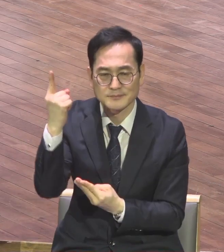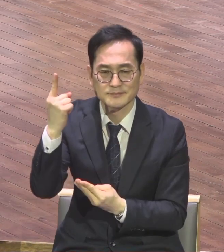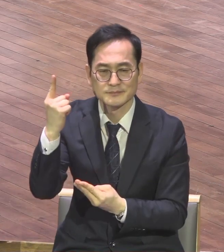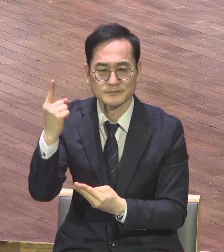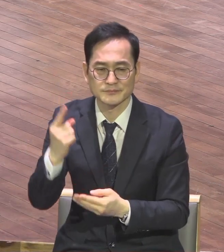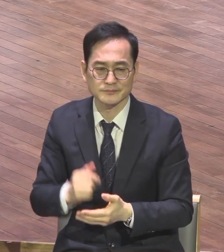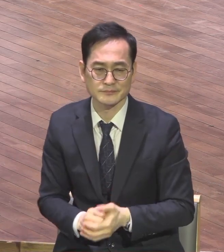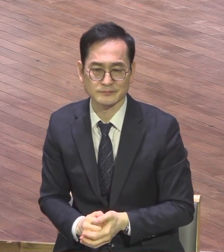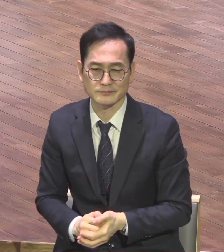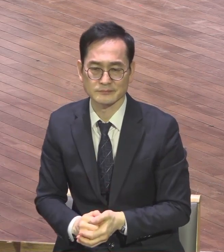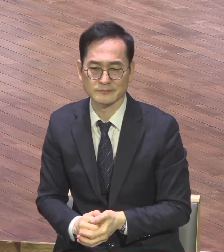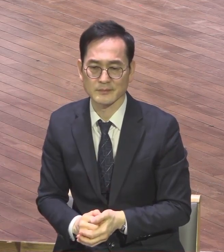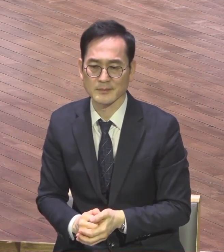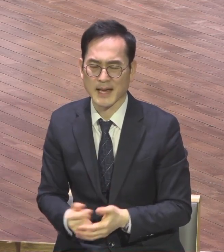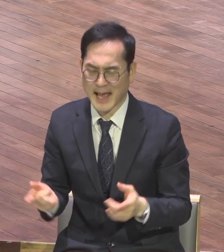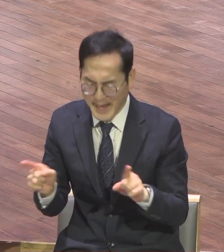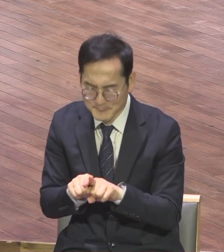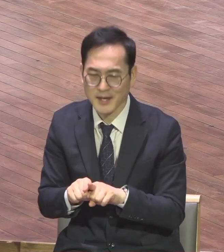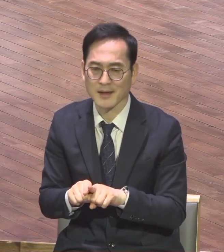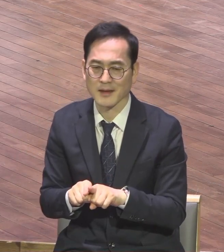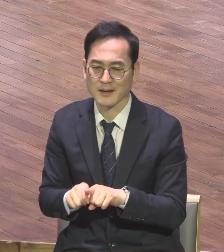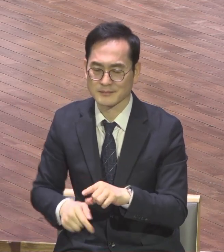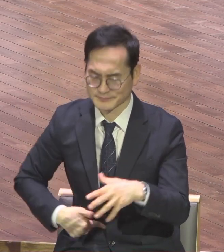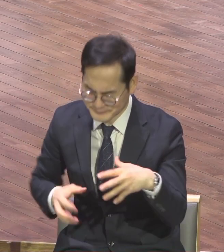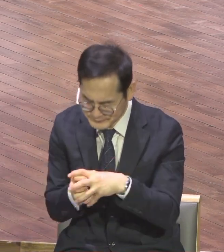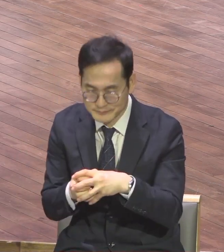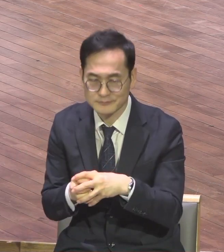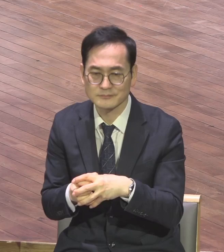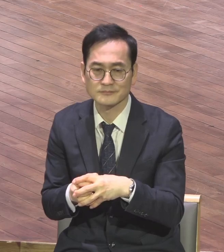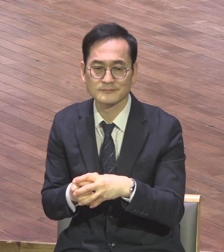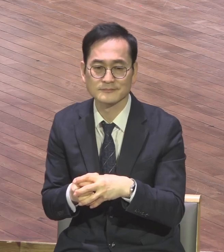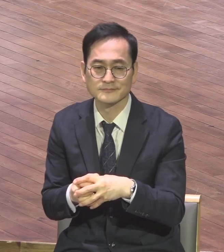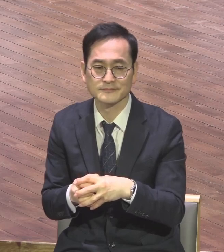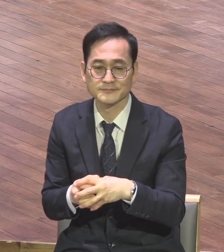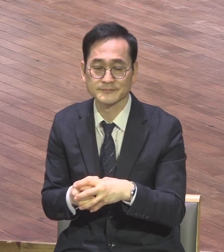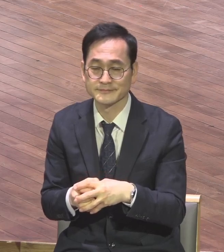위드 프린시플 같이 원리스 이마누엘 누리면서